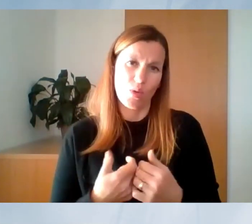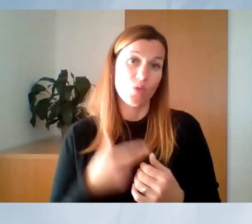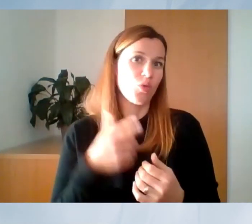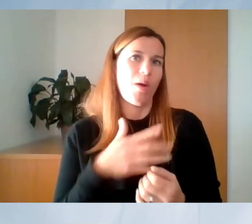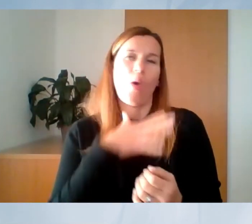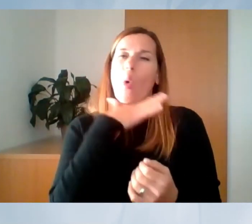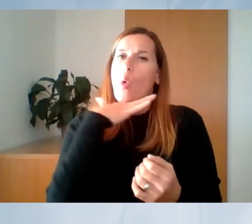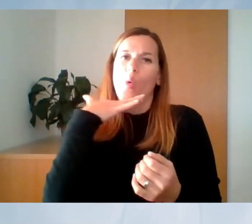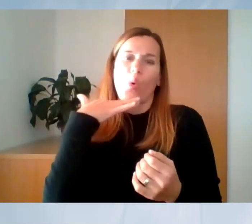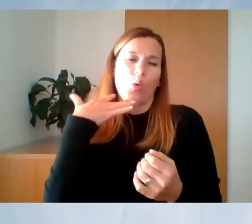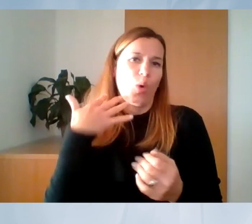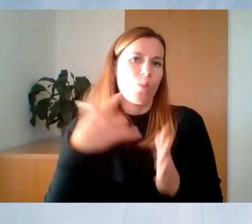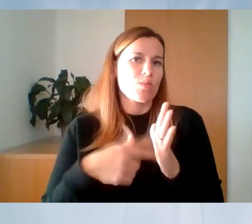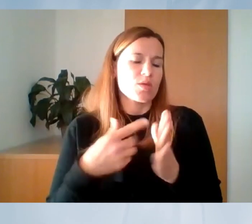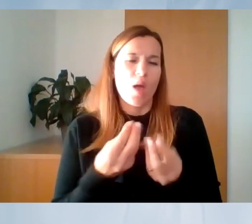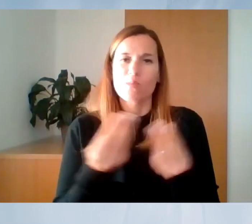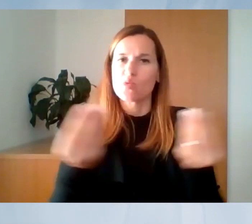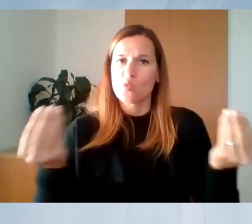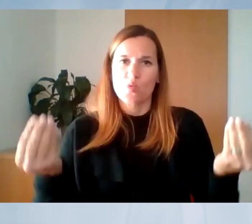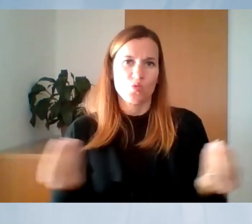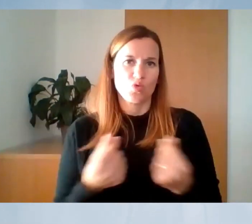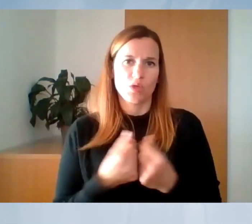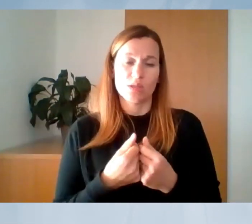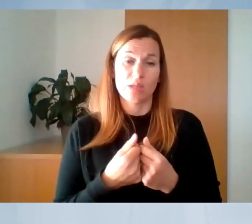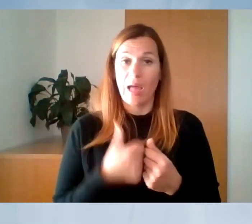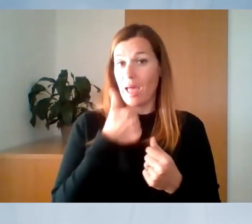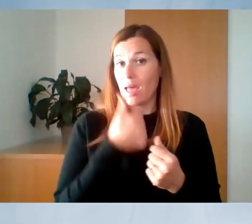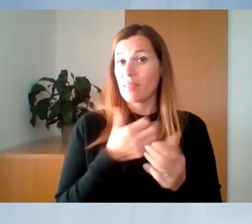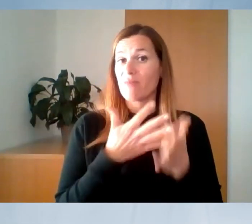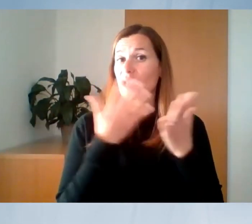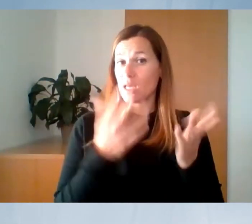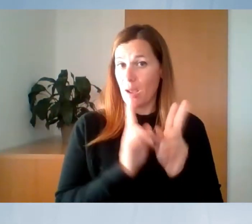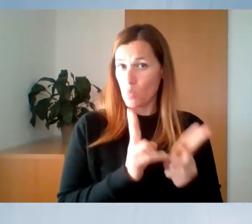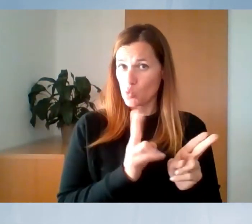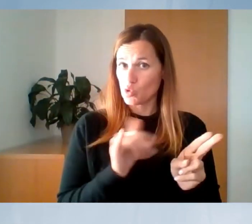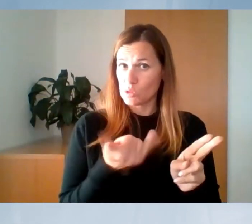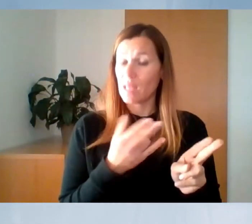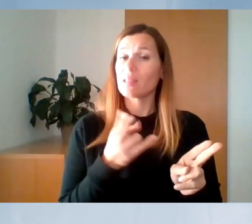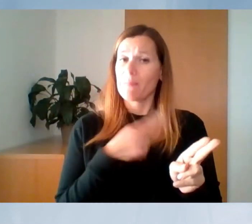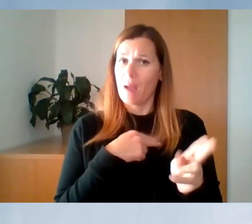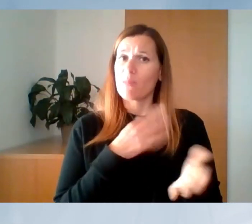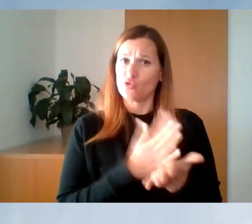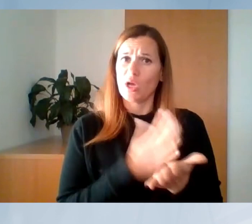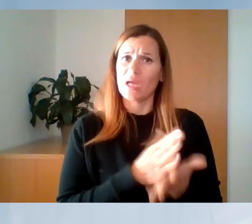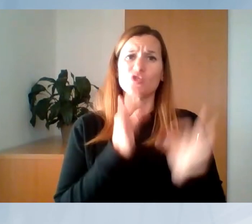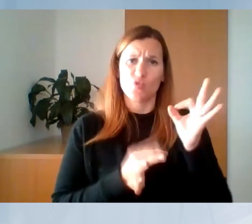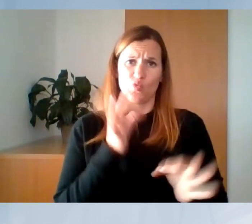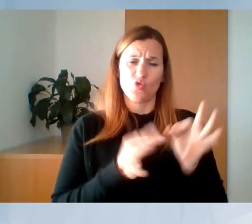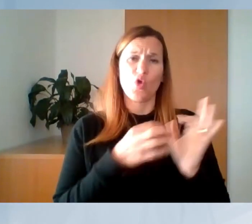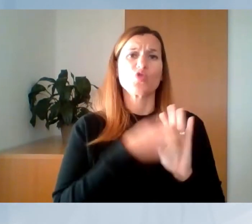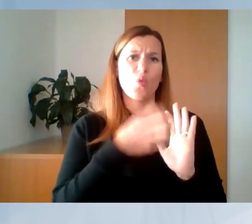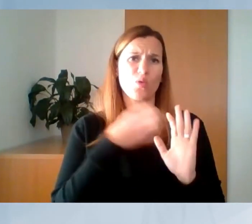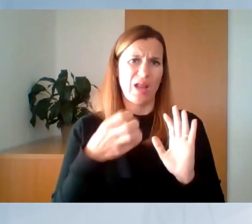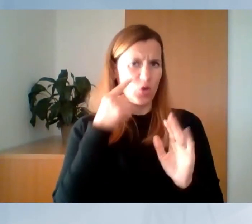je pa ogromna množica. Tako da, ena možnost velika je, da imamo izkušnjo